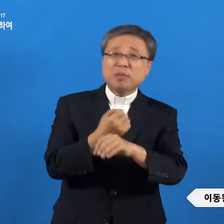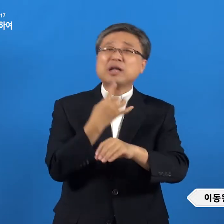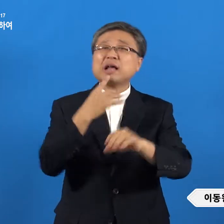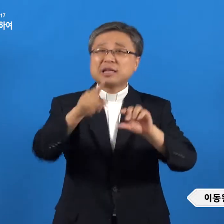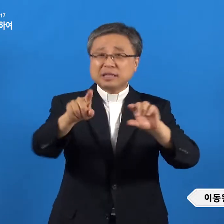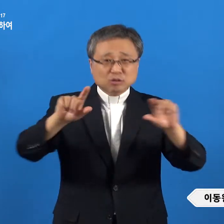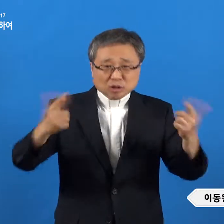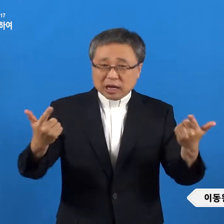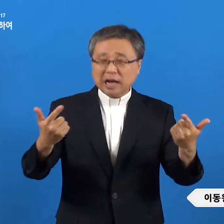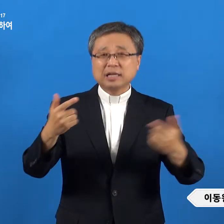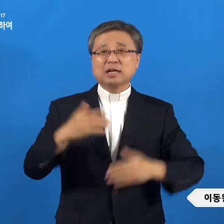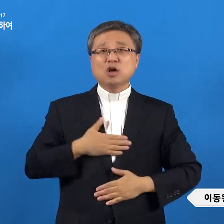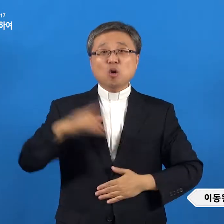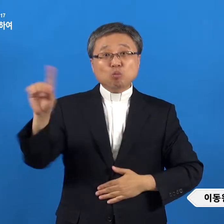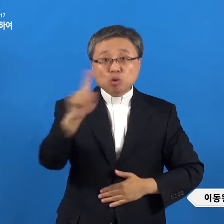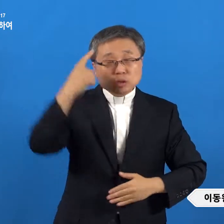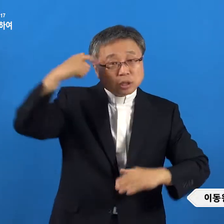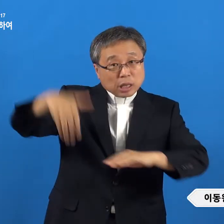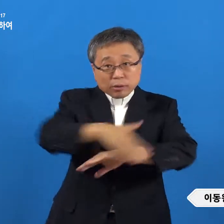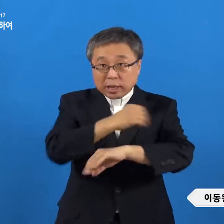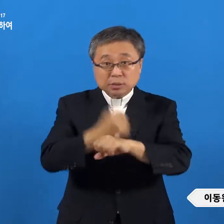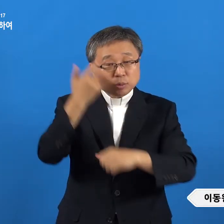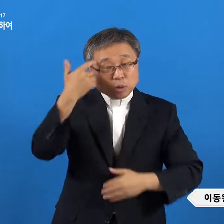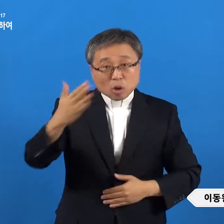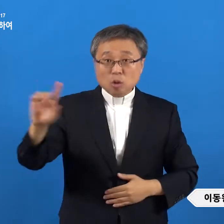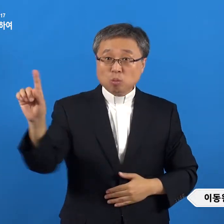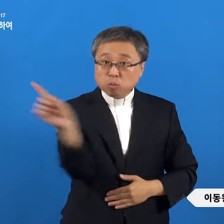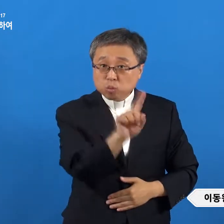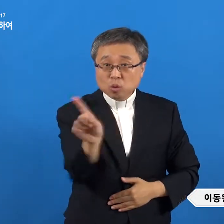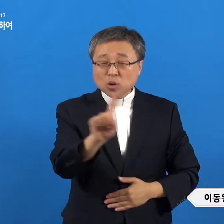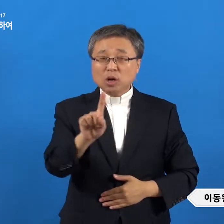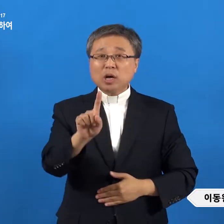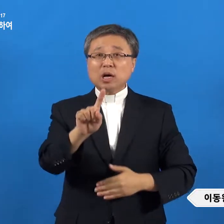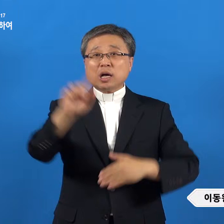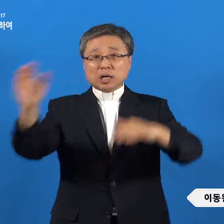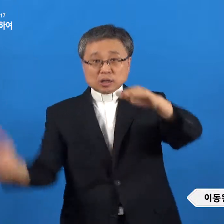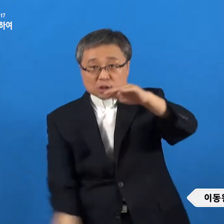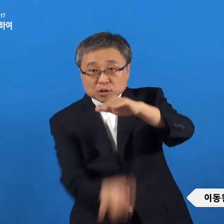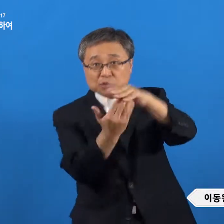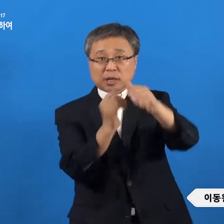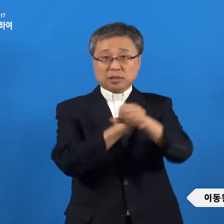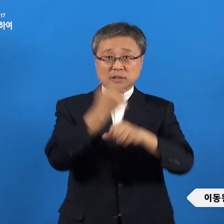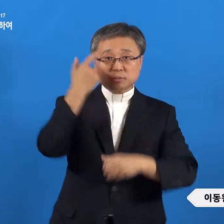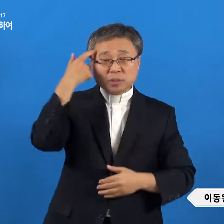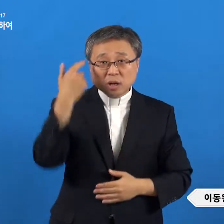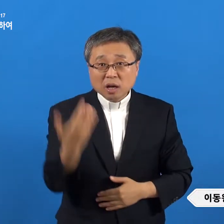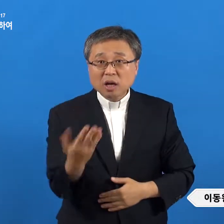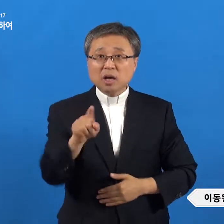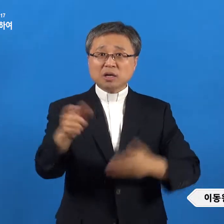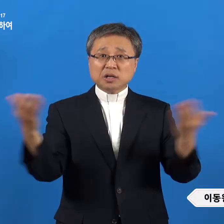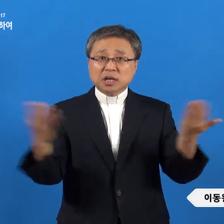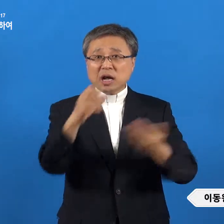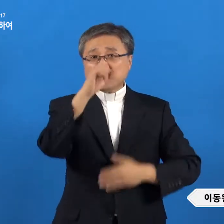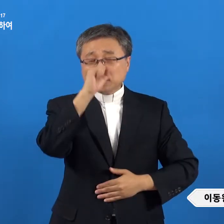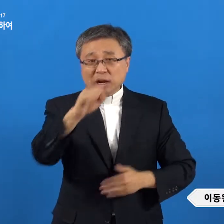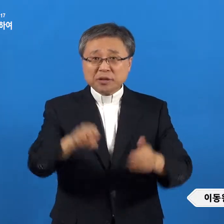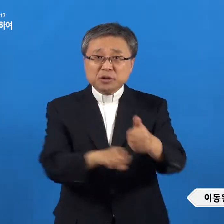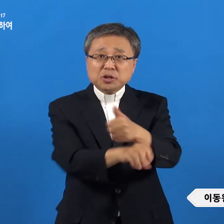아닙니다. 무엇을 계획하십니까? 무엇을 성취하셨습니까? 그것이 선한 영향력으로